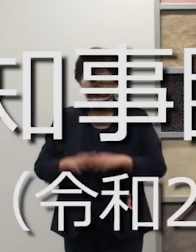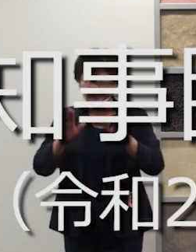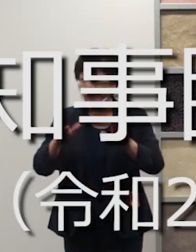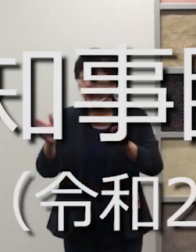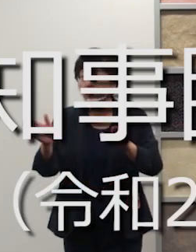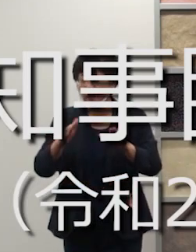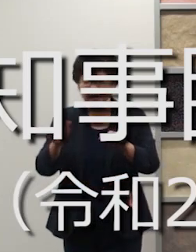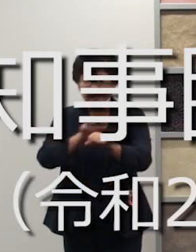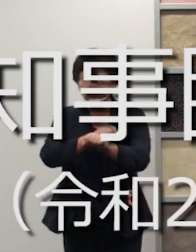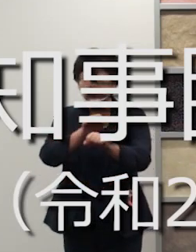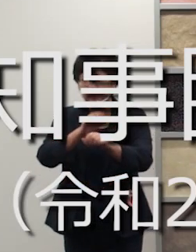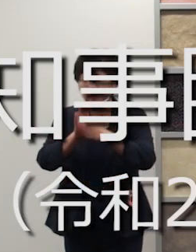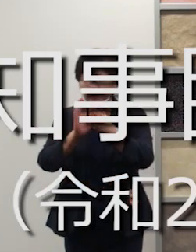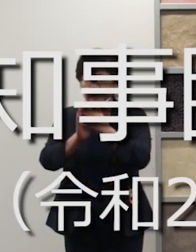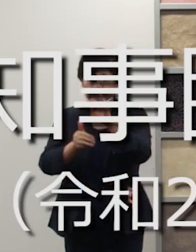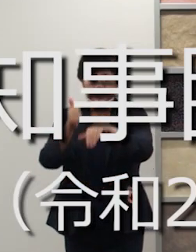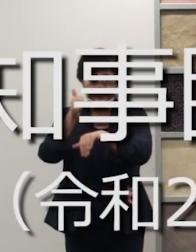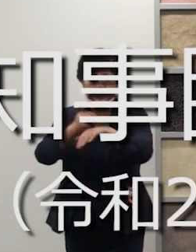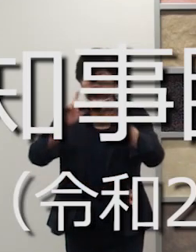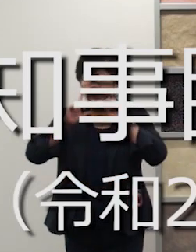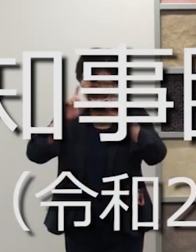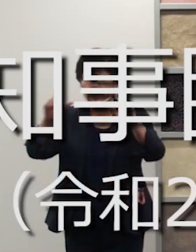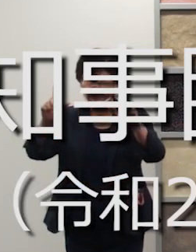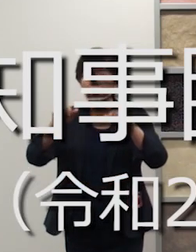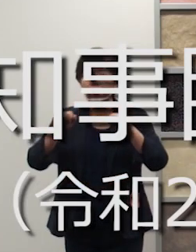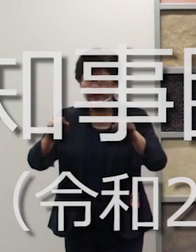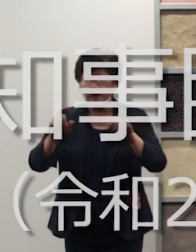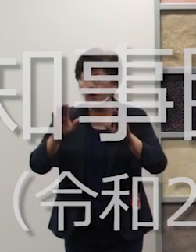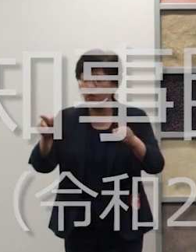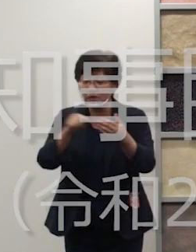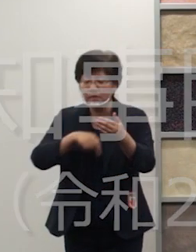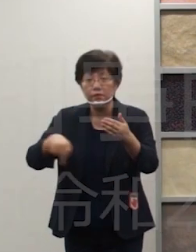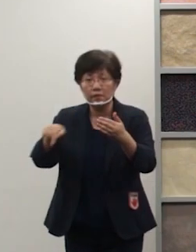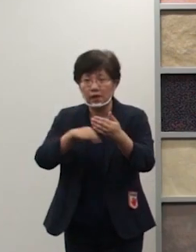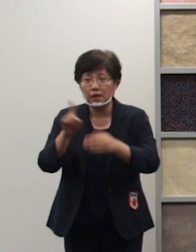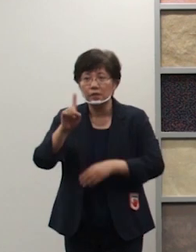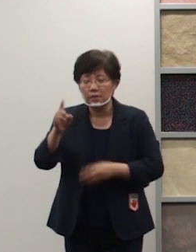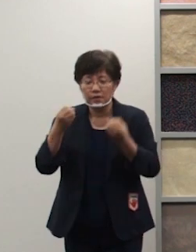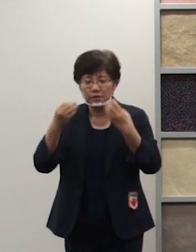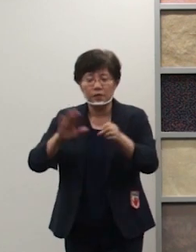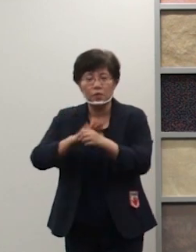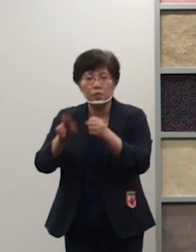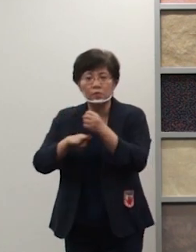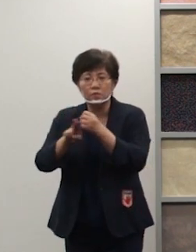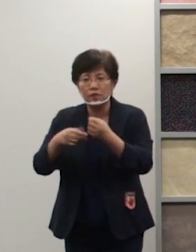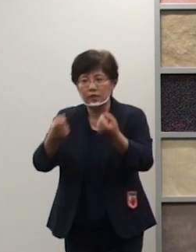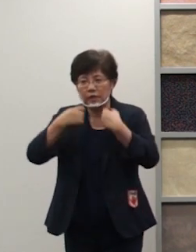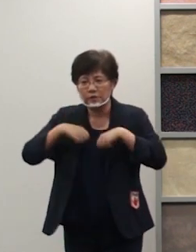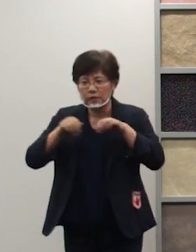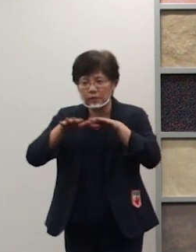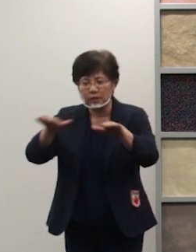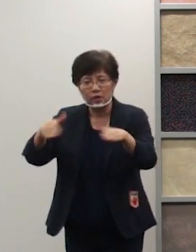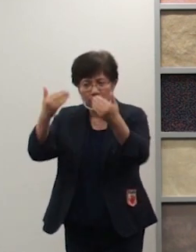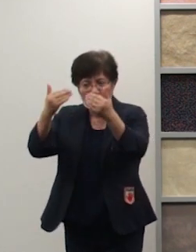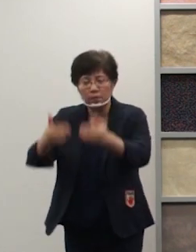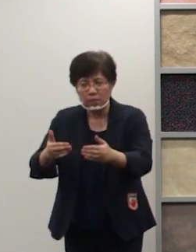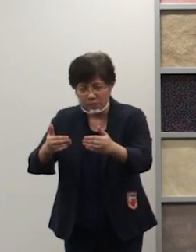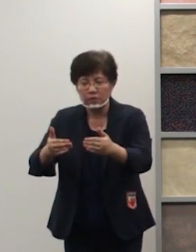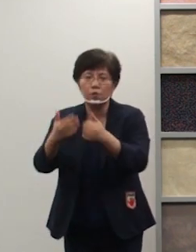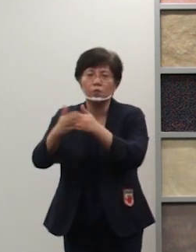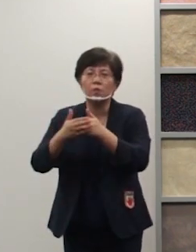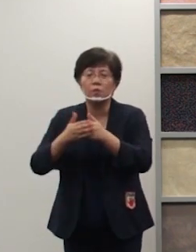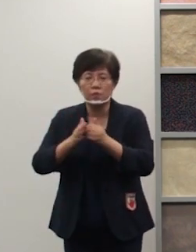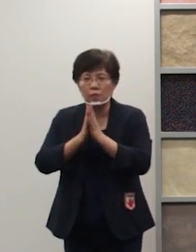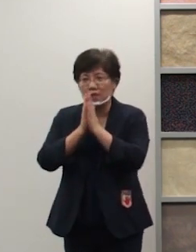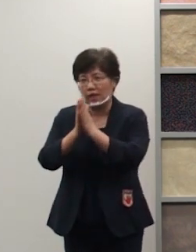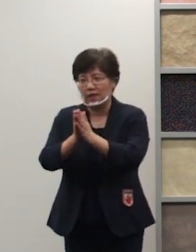ただいまから臨時の知事会見を行います。本日の発表事項は新型コロナウイルス感染拡大防止への協力要請について